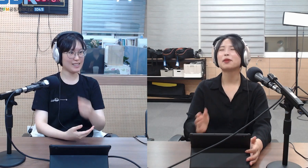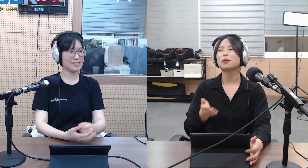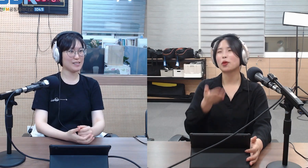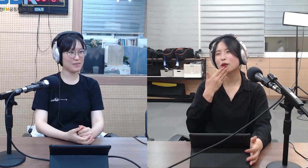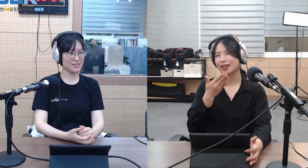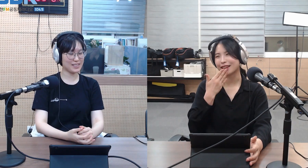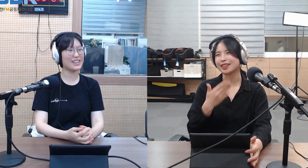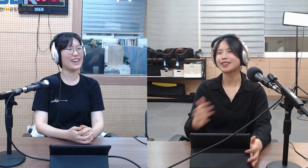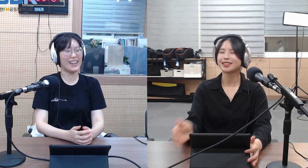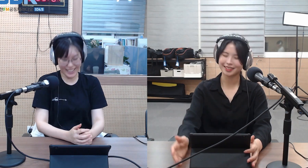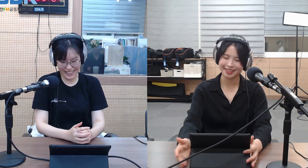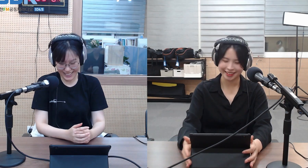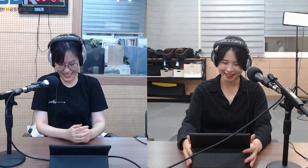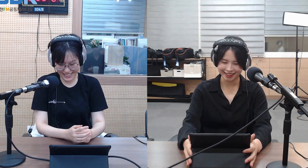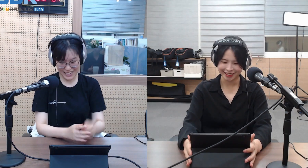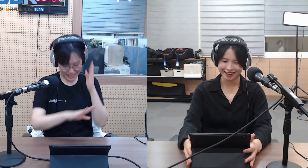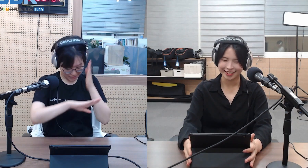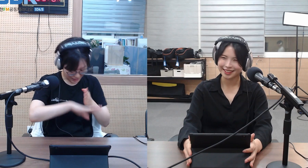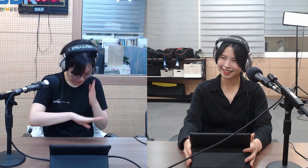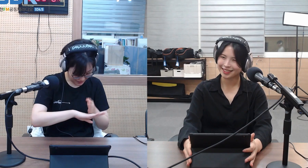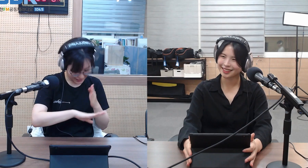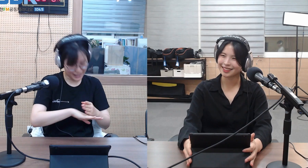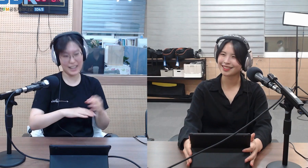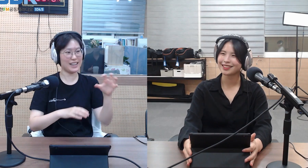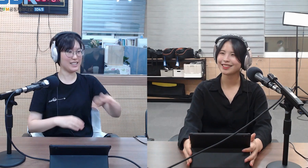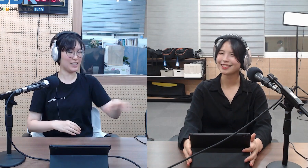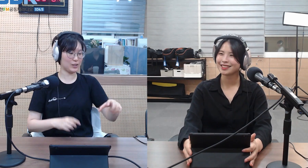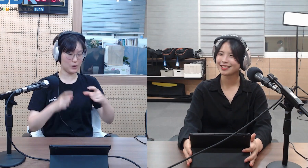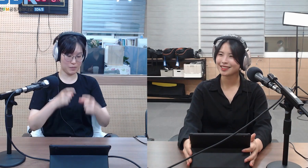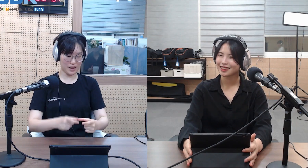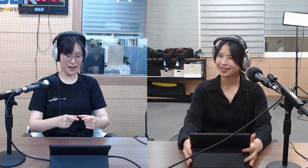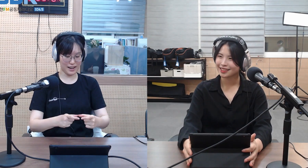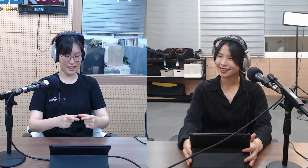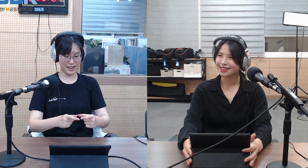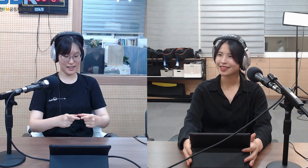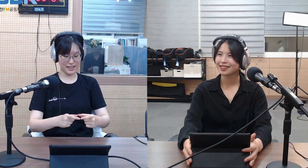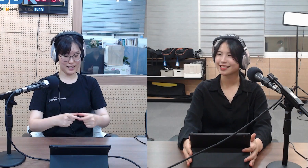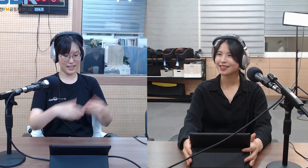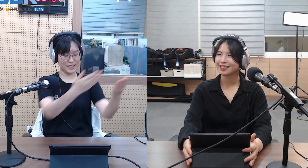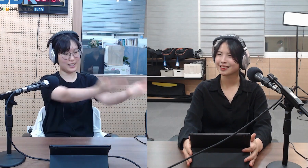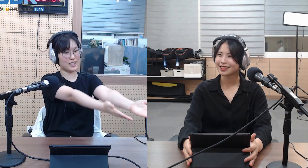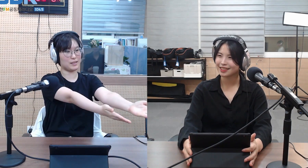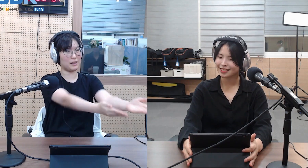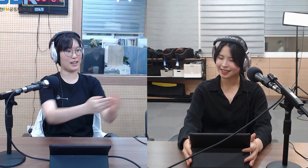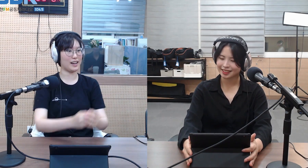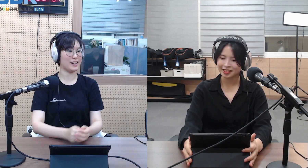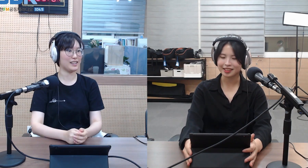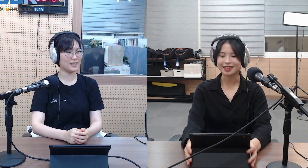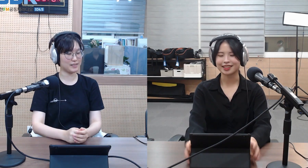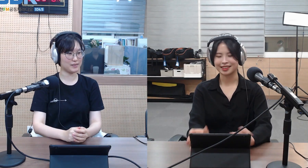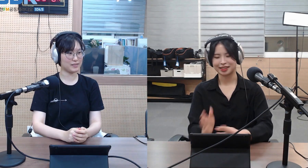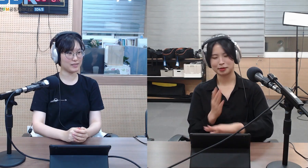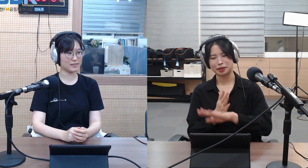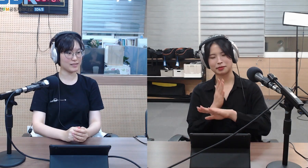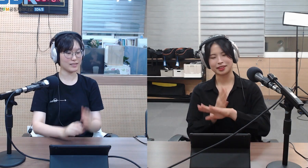먹고 갈게요. 네. 감사합니다. 진동벨 드리겠습니다. 네,